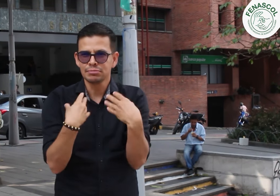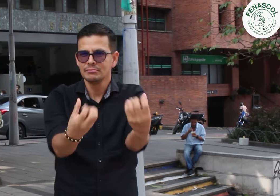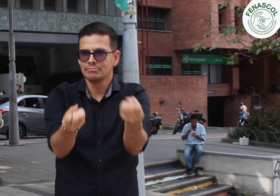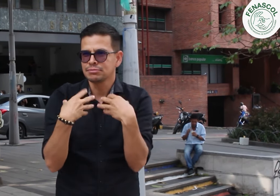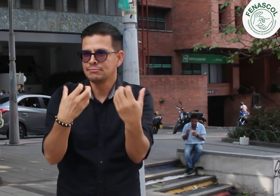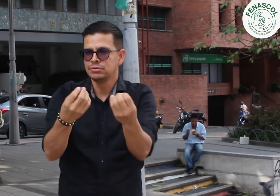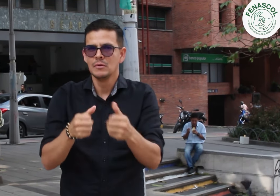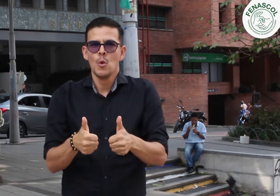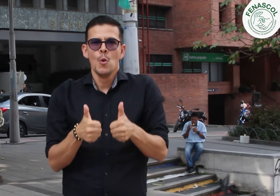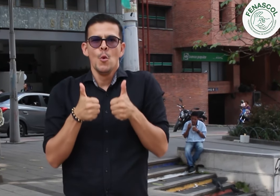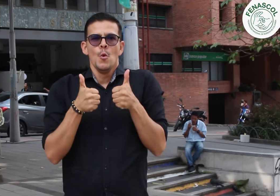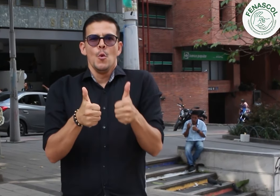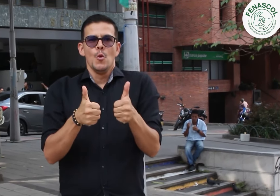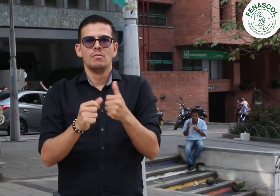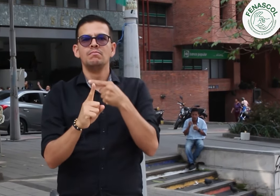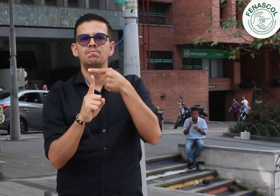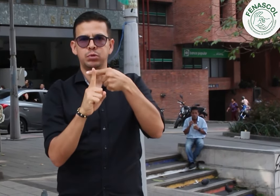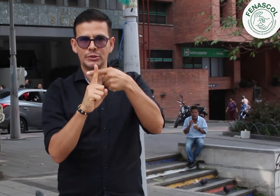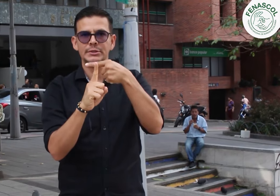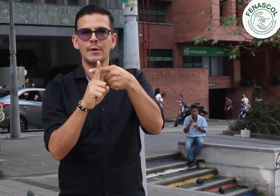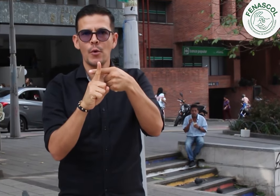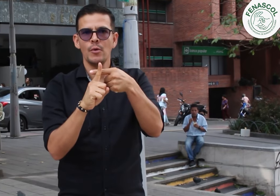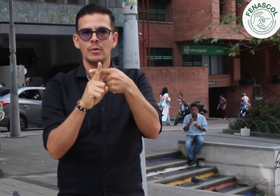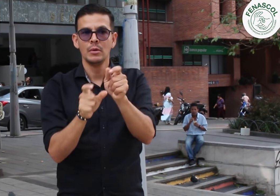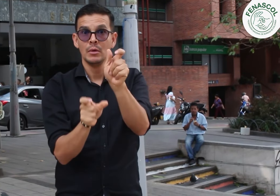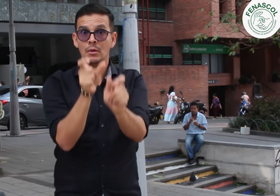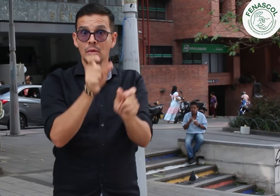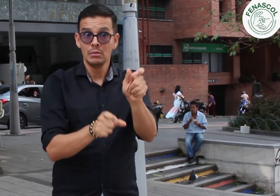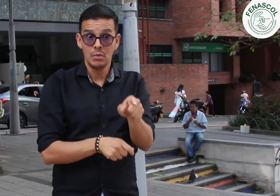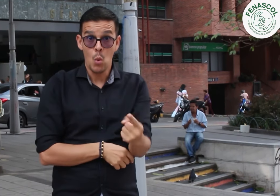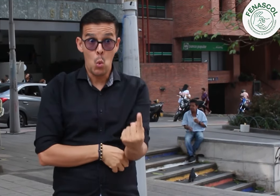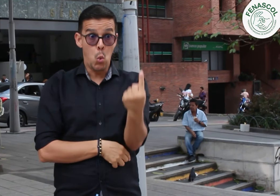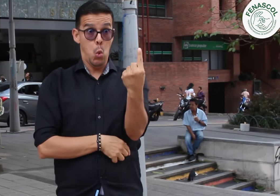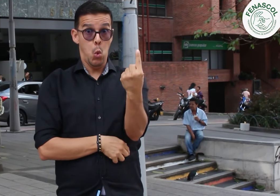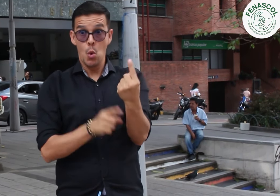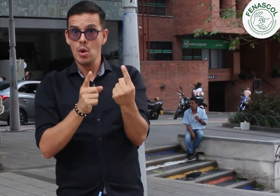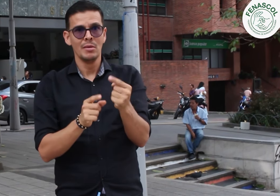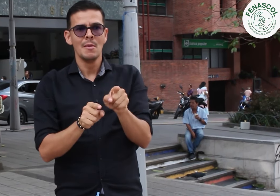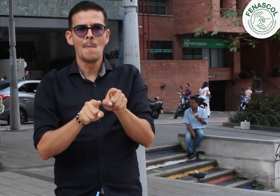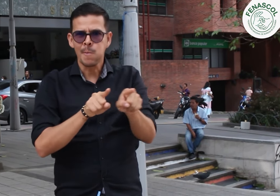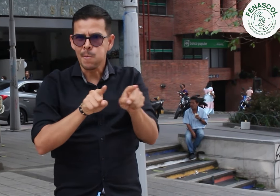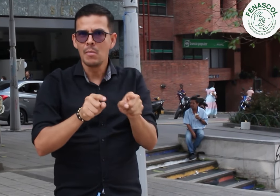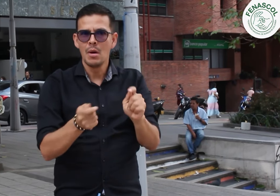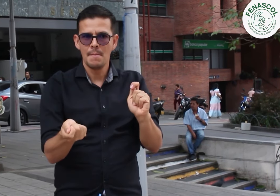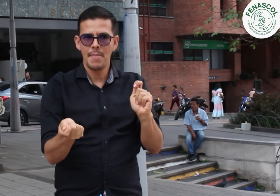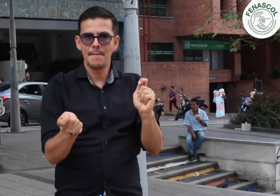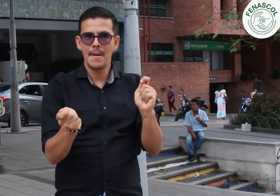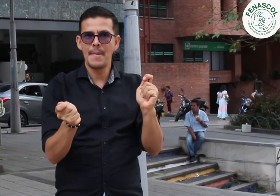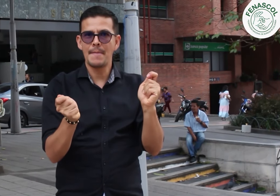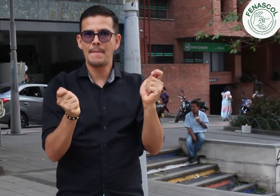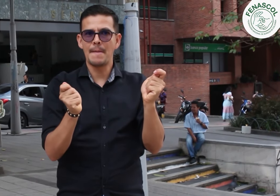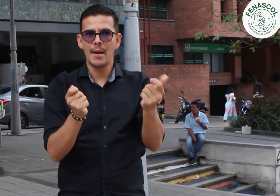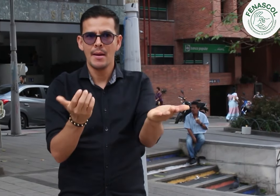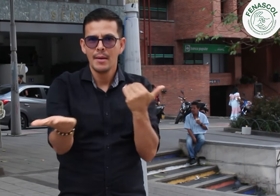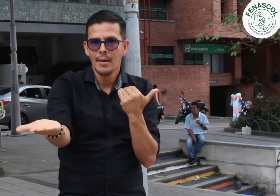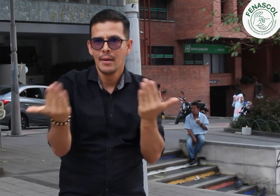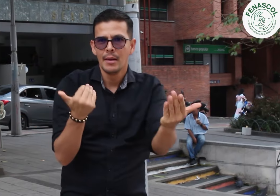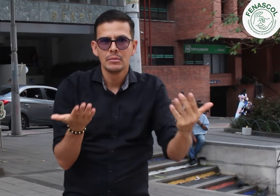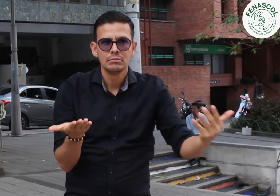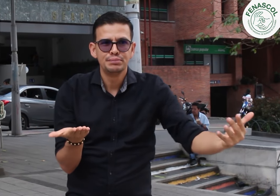objetivos alcanzados será un reflejo positivo de su gran labor no solo me refiero a una persona sino a varias que en